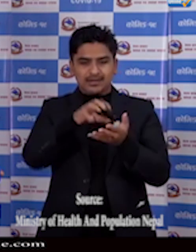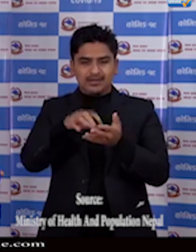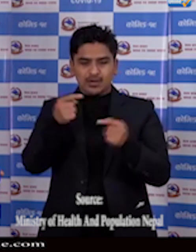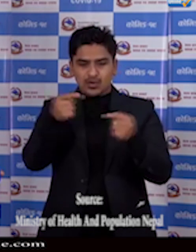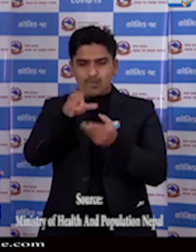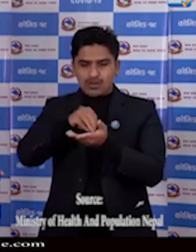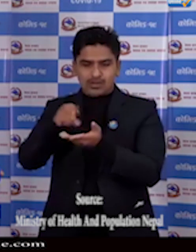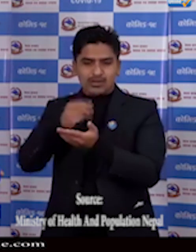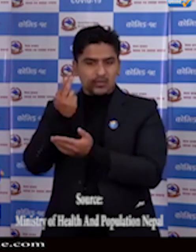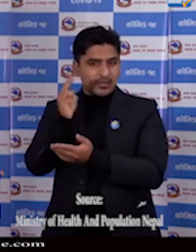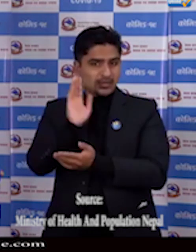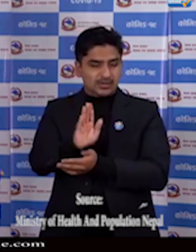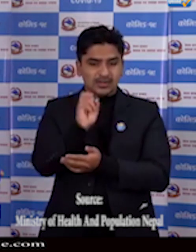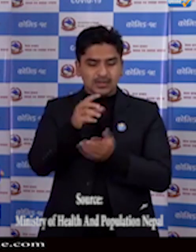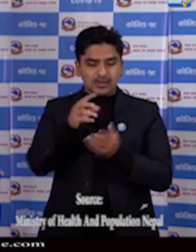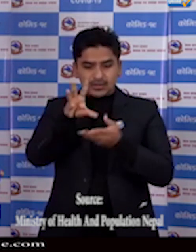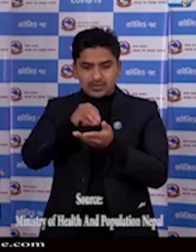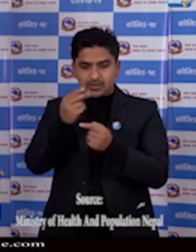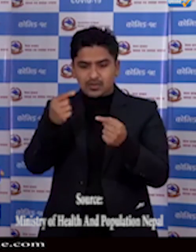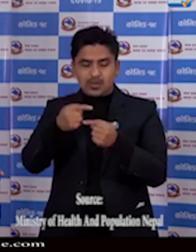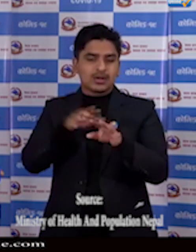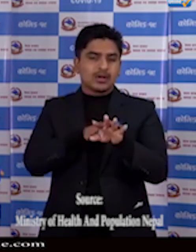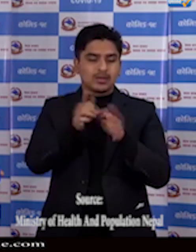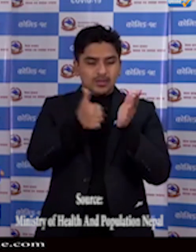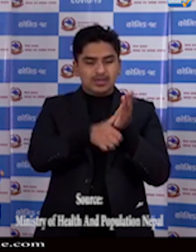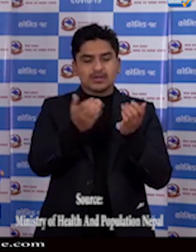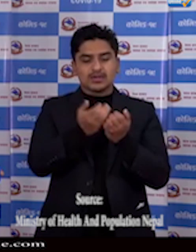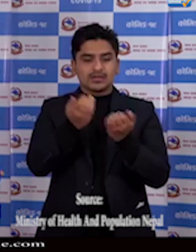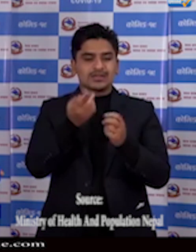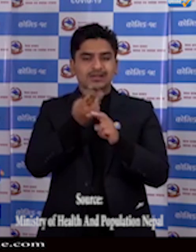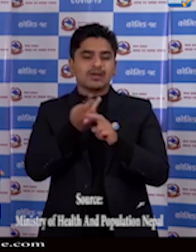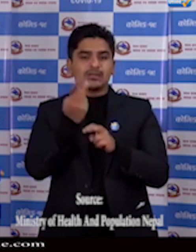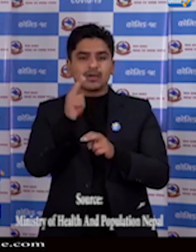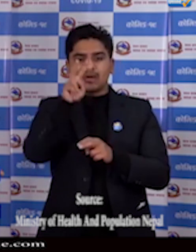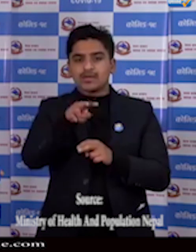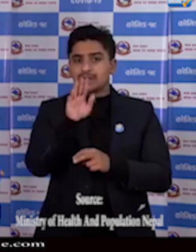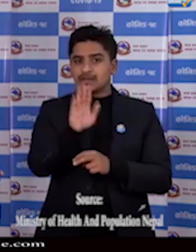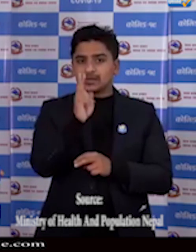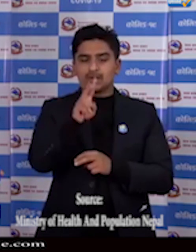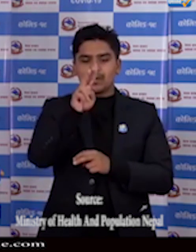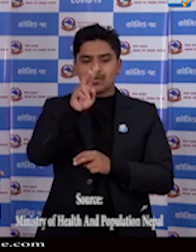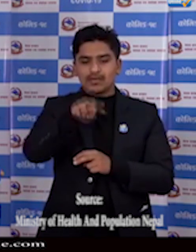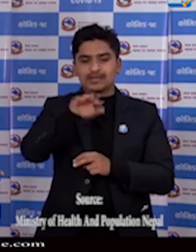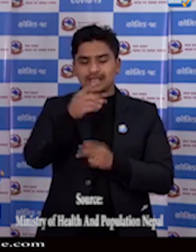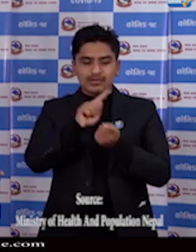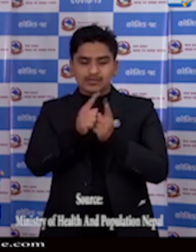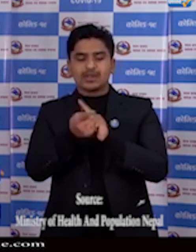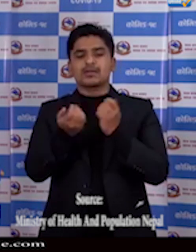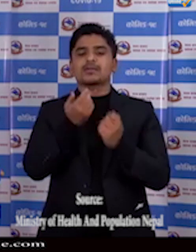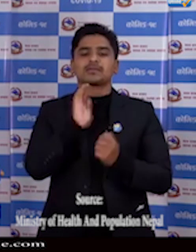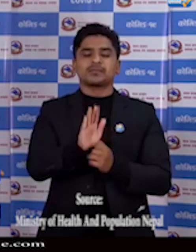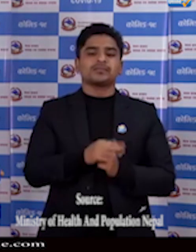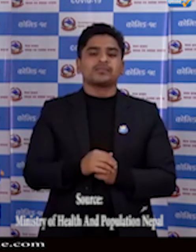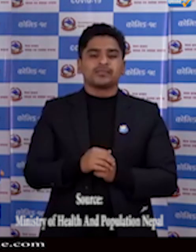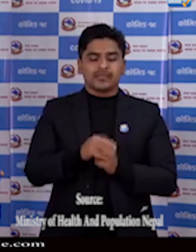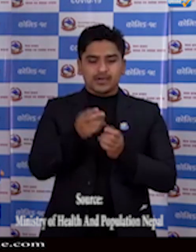नमुना सङ्कलन भएको, तर त्यो सङ्कलन भएका नमुनाहरूको परीक्षण गर्न नसकिएको अवस्था छ, त्यो अवस्थालाई हामीले सुधार्नेछौँ।